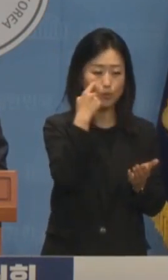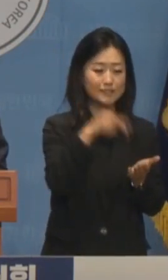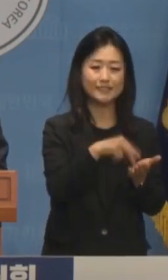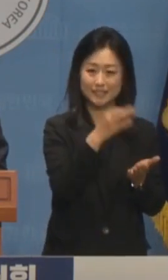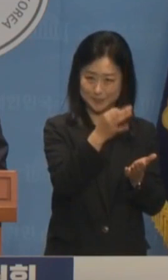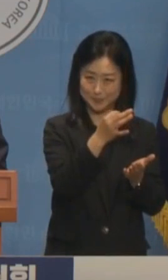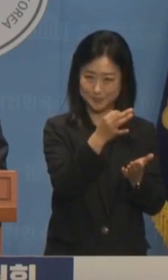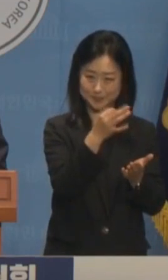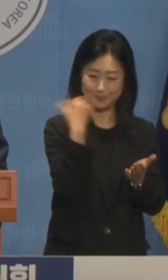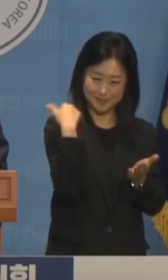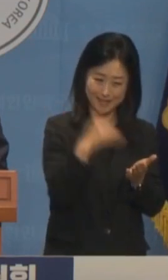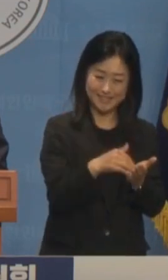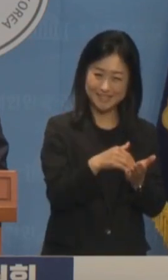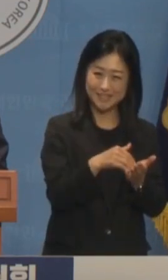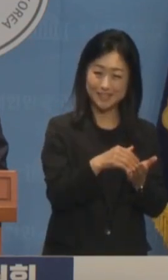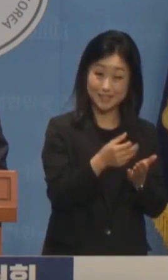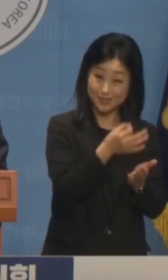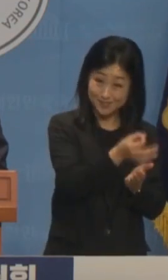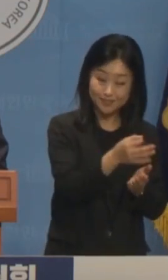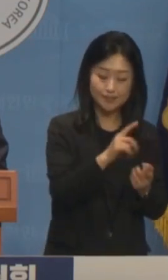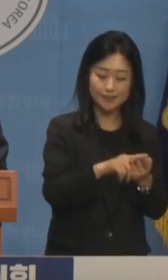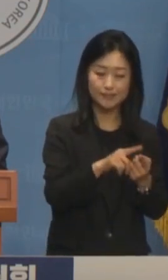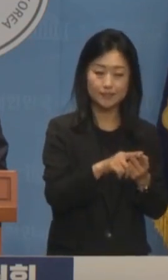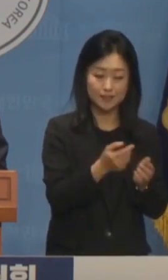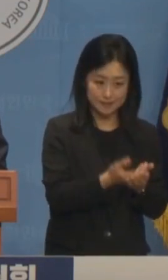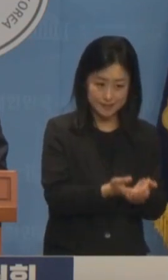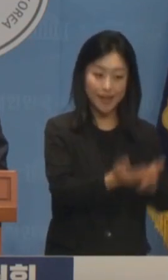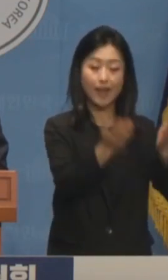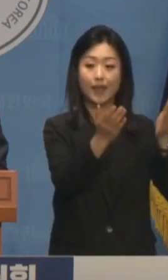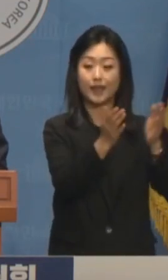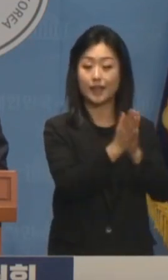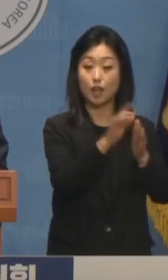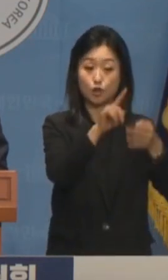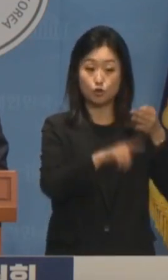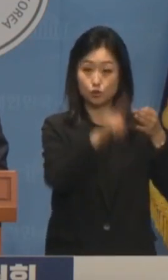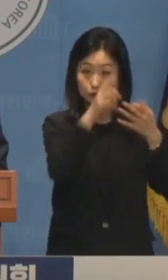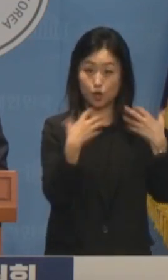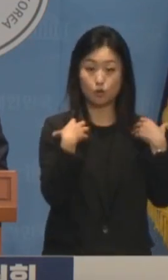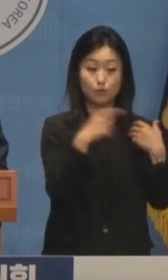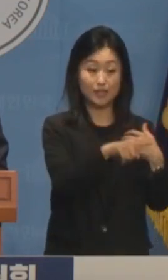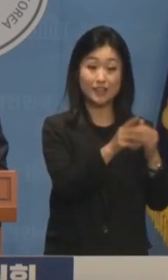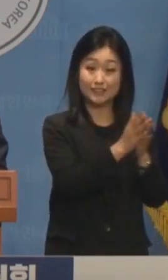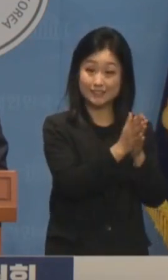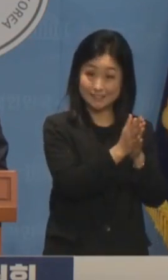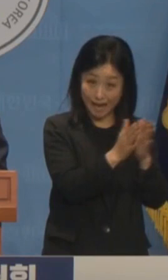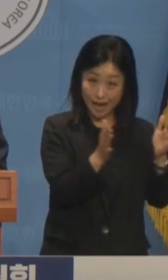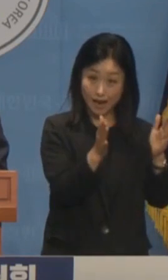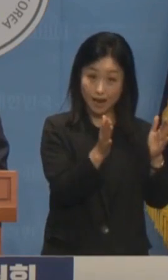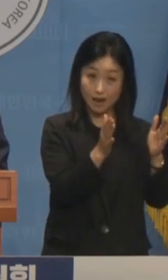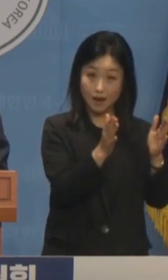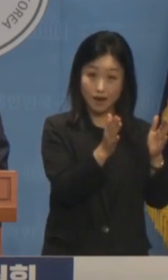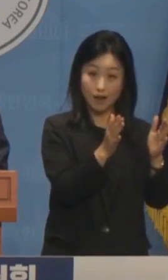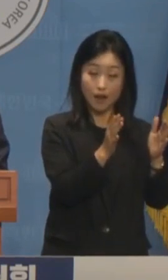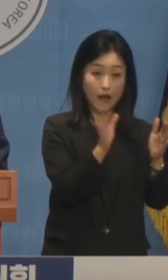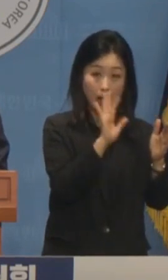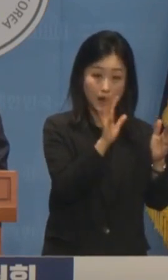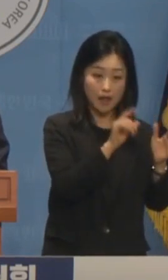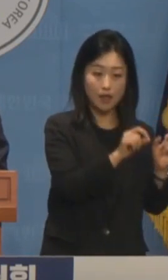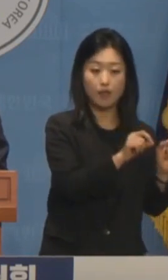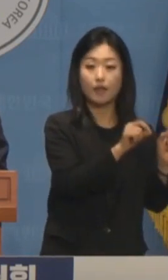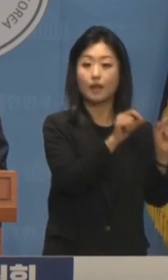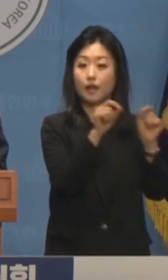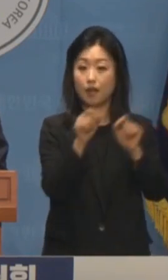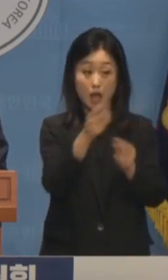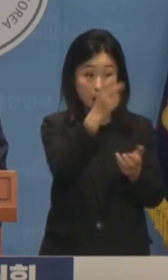시행이 예정되어 있었습니다. 윤석열 정부가 들어오자마자 그 제도 시행을 하지 않았습니다. 법률이